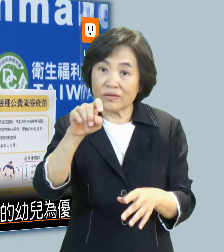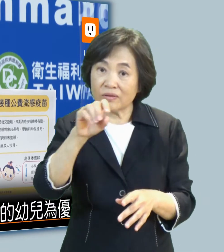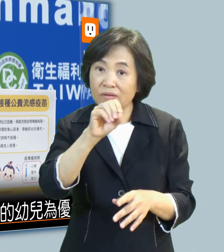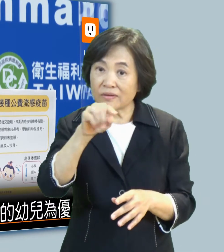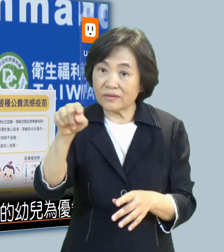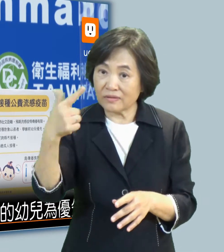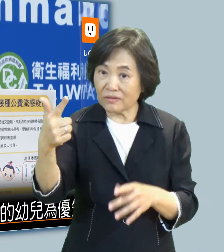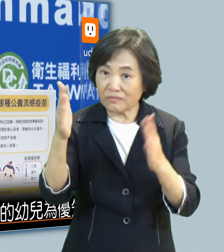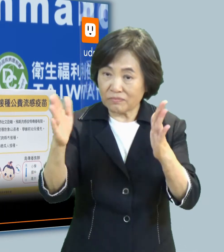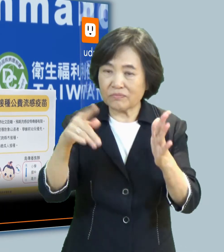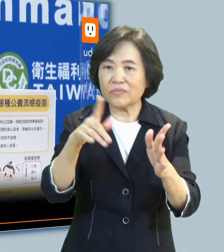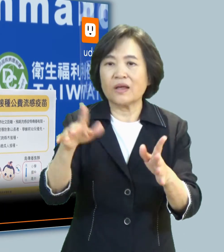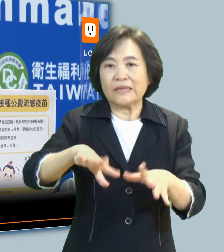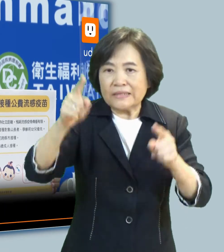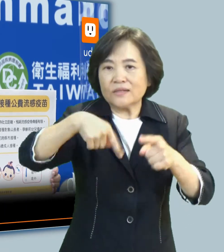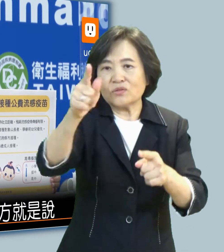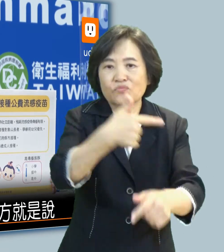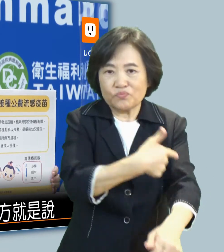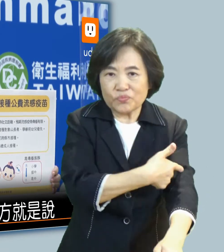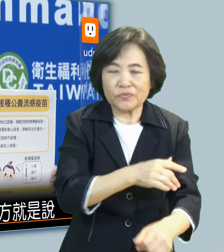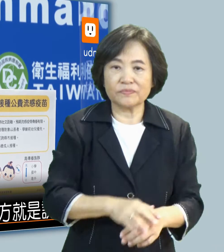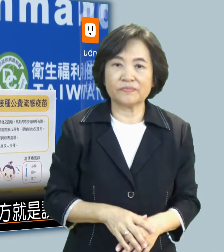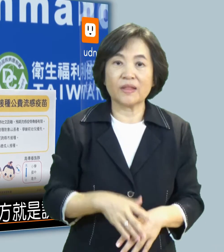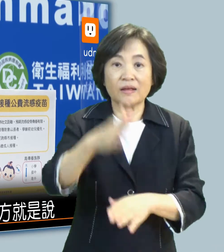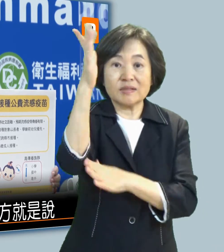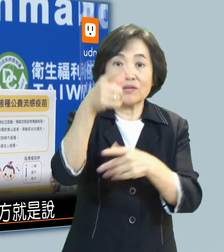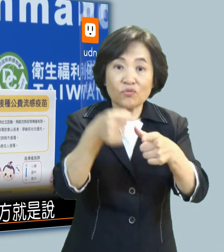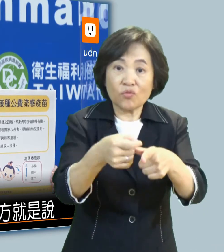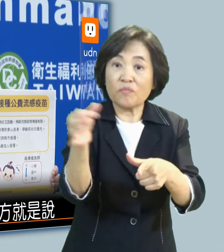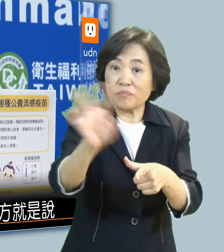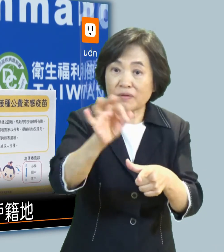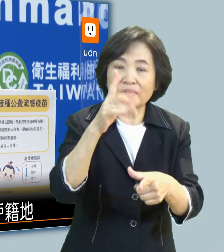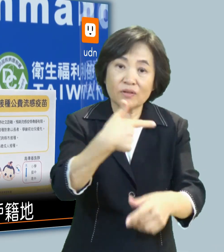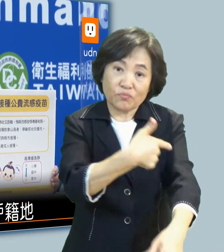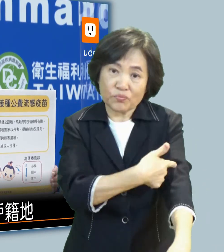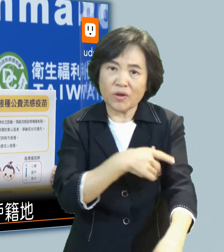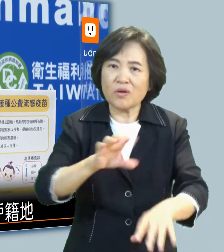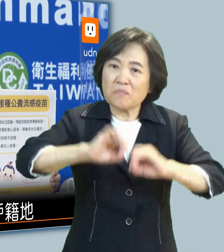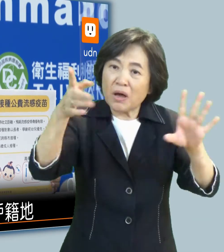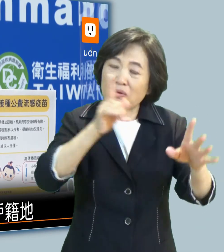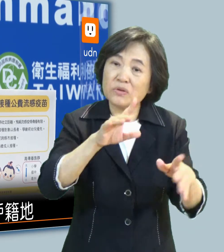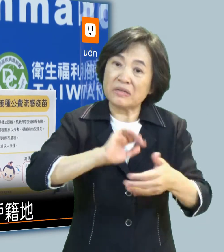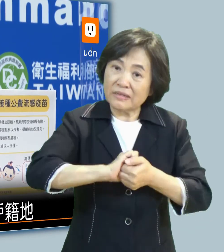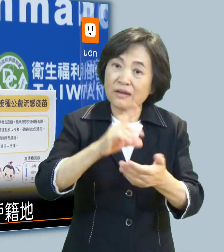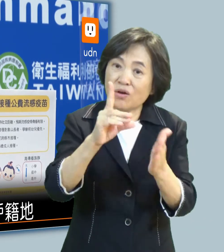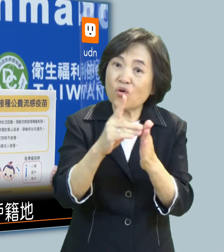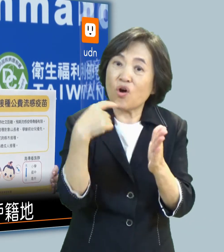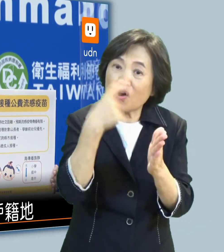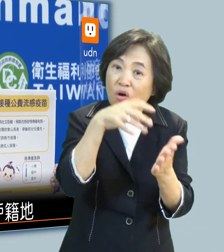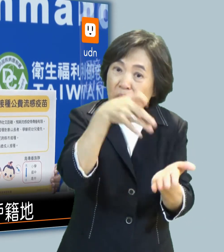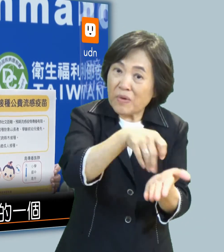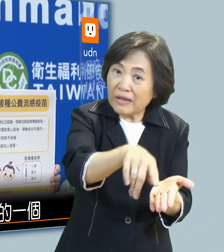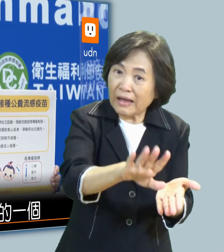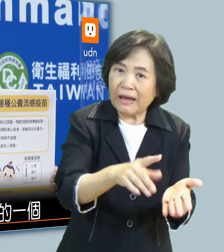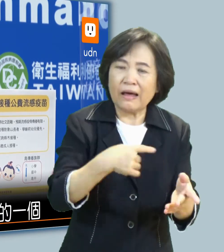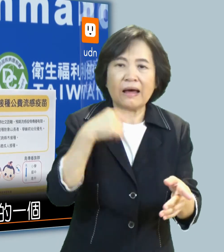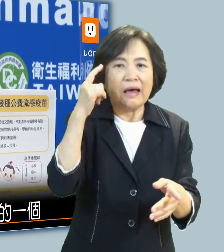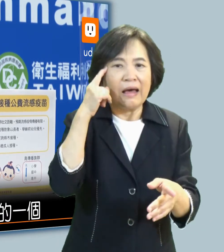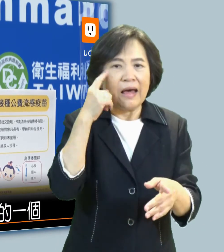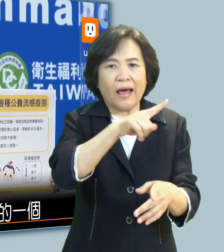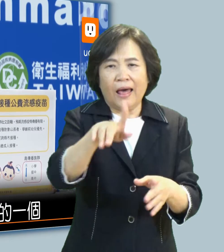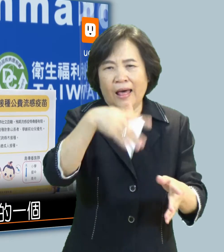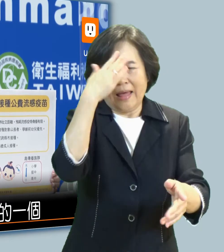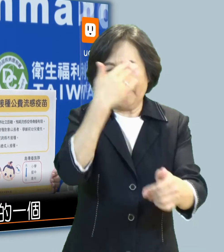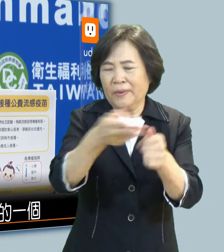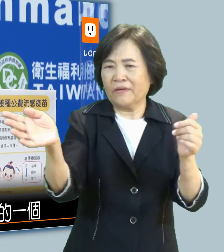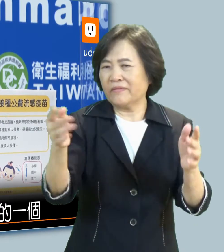儿为优先。哦，那公费已经有一些地方，就是说公费流感要限户籍地哈，来增加大